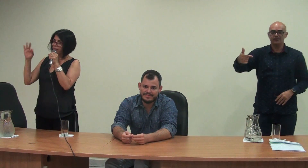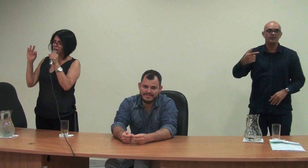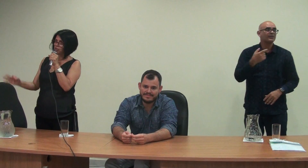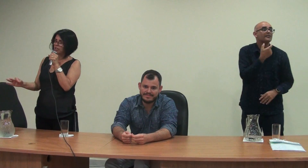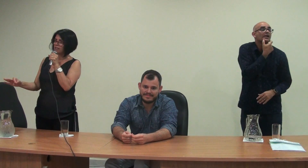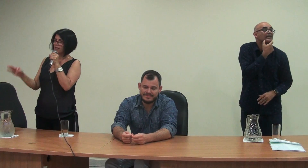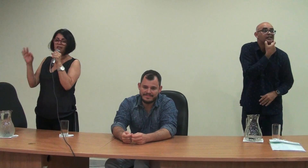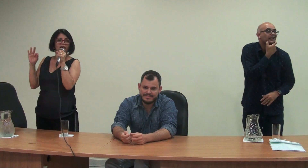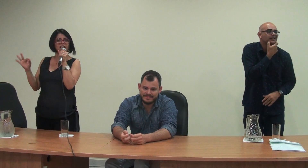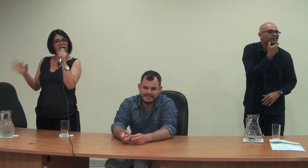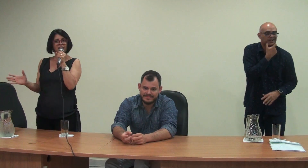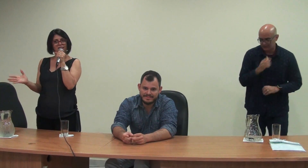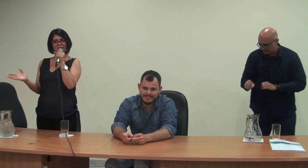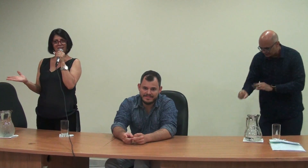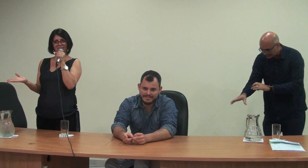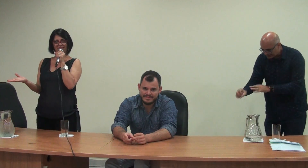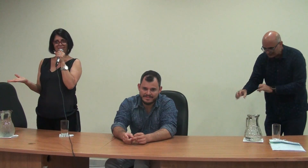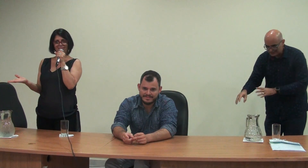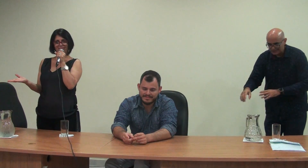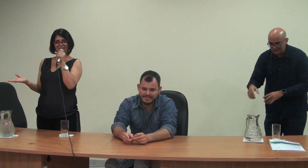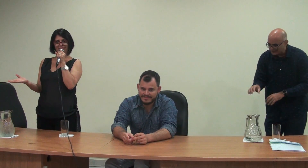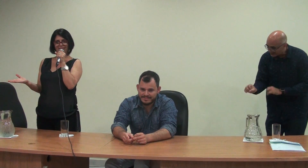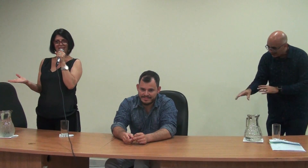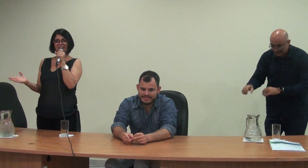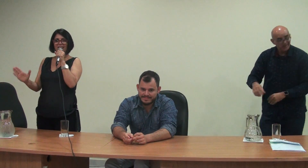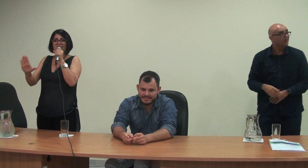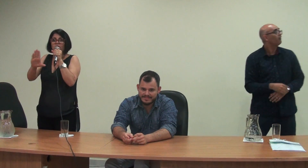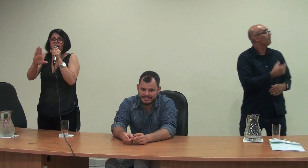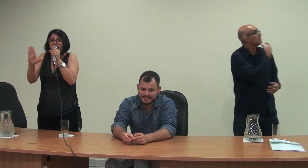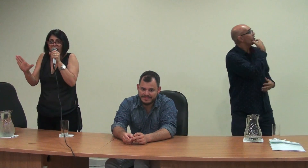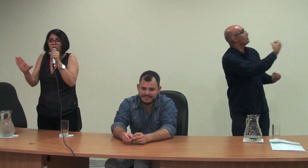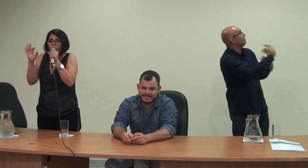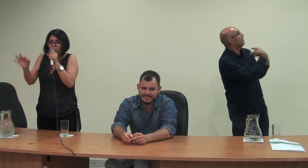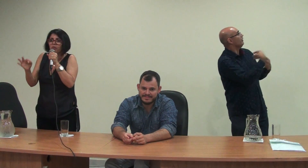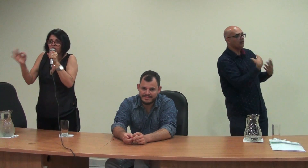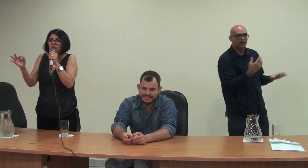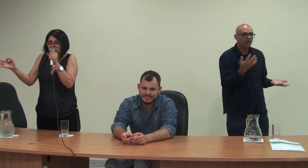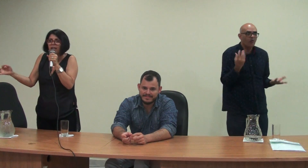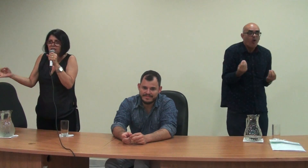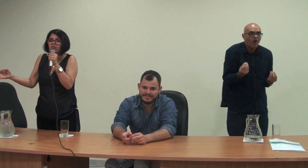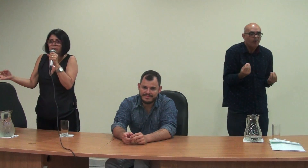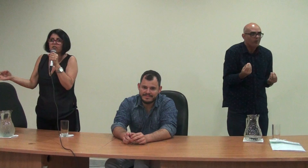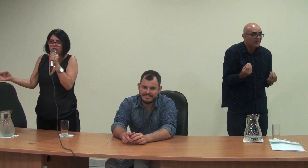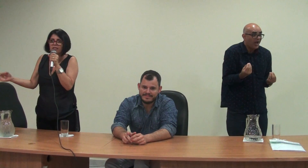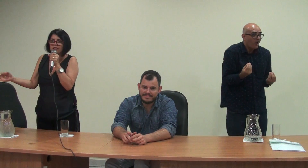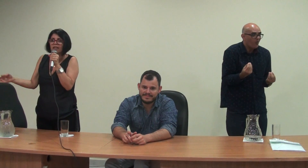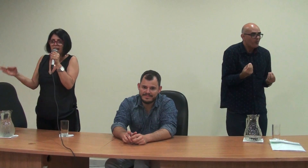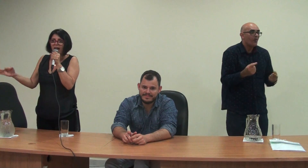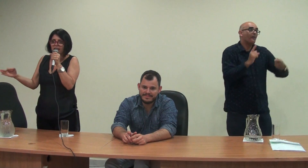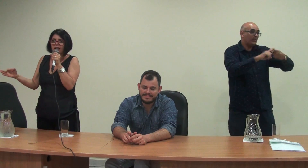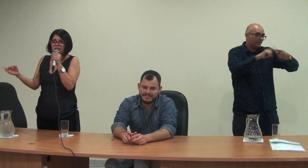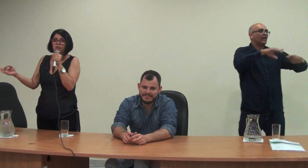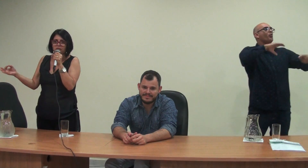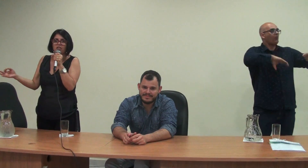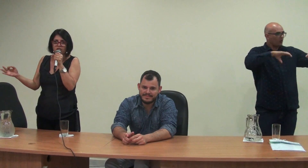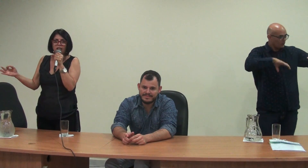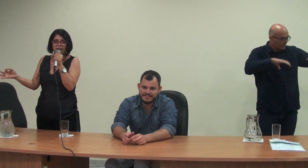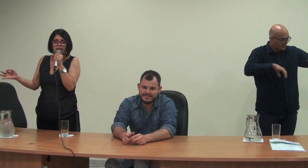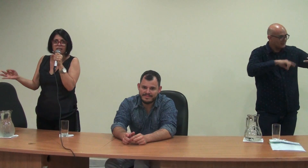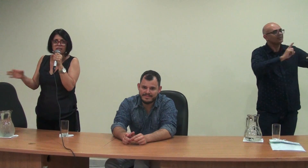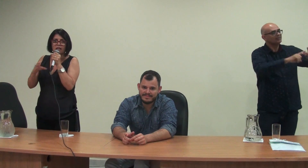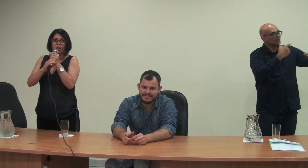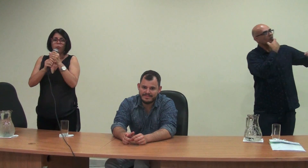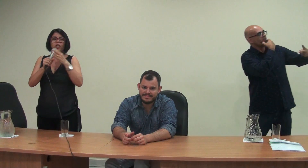não alfabetiza em inglês. Isso é claro. Algum professor de inglês alfabetiza a criança ouvinte